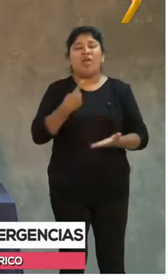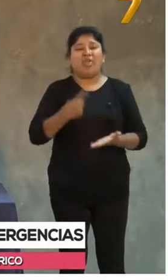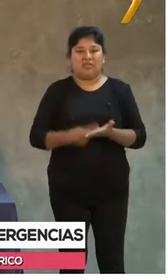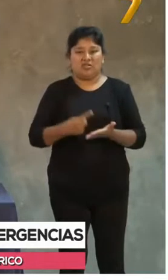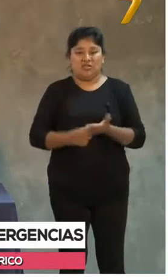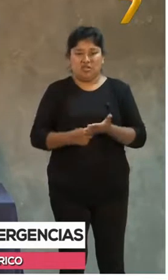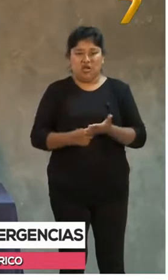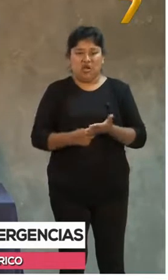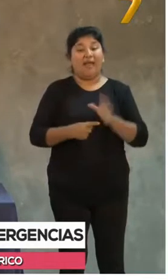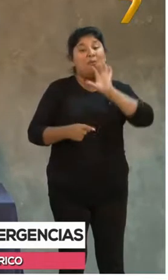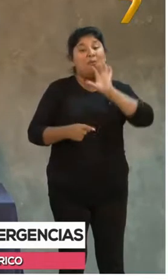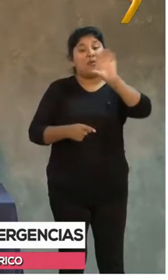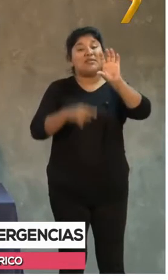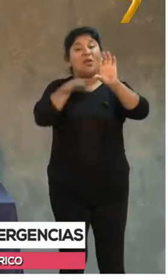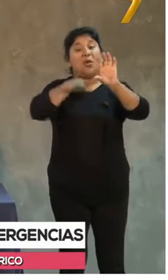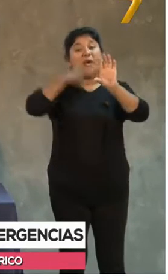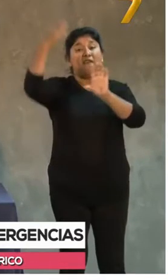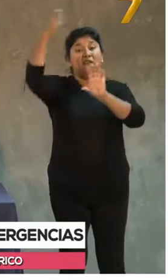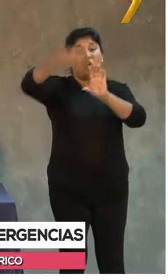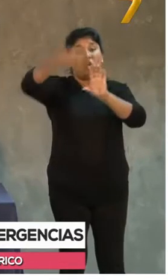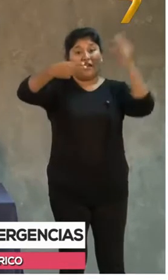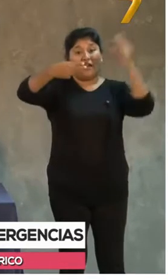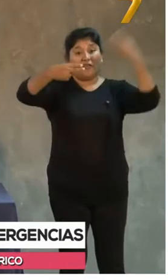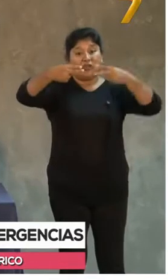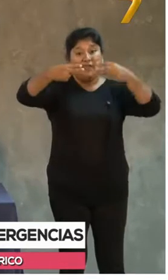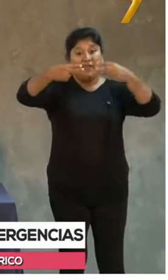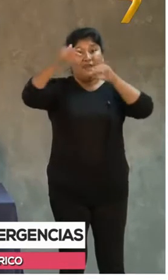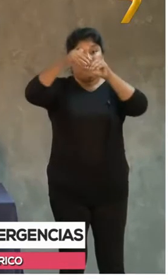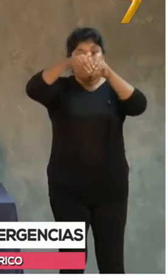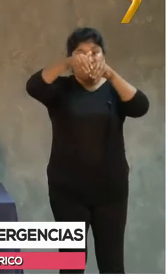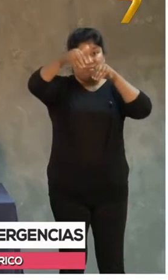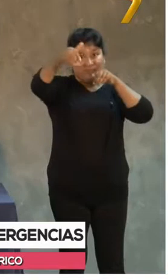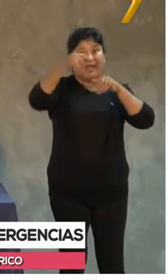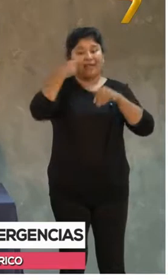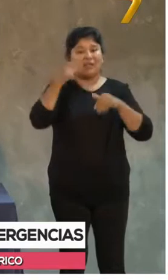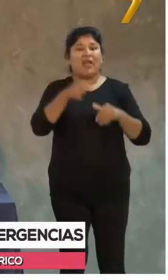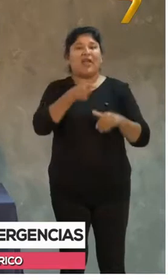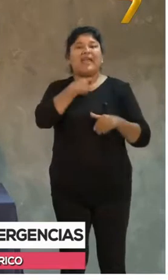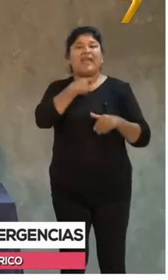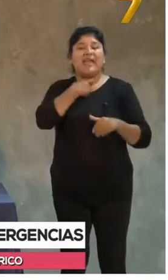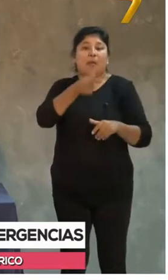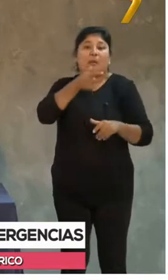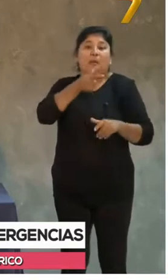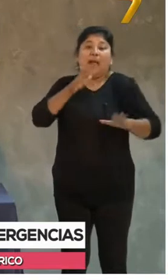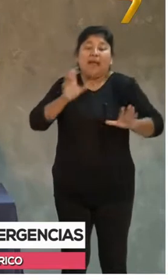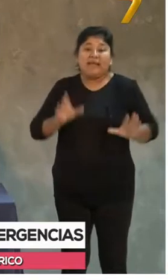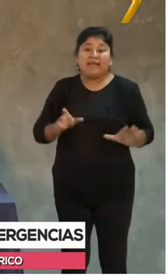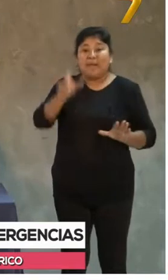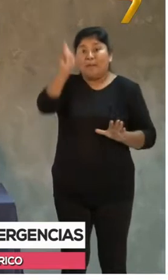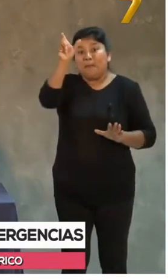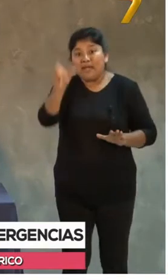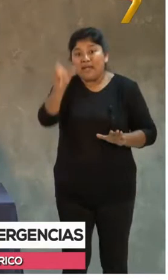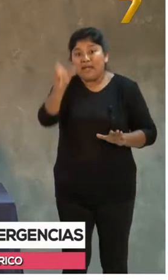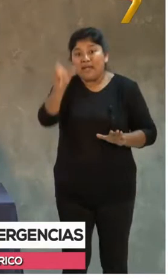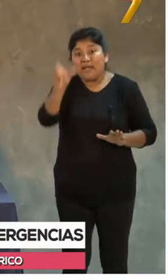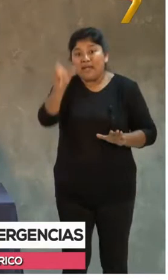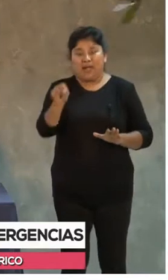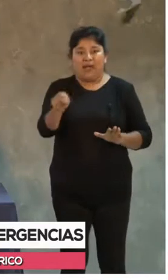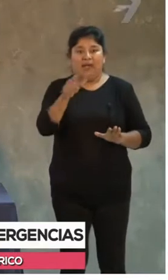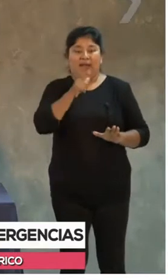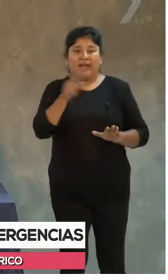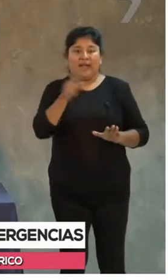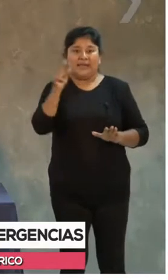decisión de incluir dentro de la categoría de posibles casos sospechosos aquellos extranjeros que ingresan a la